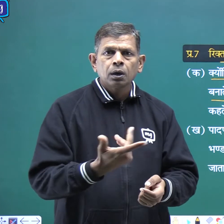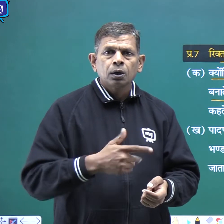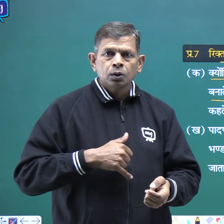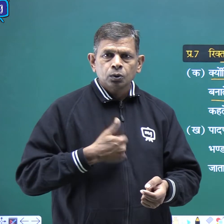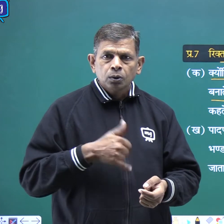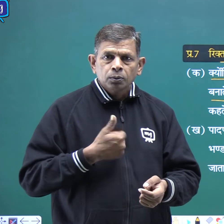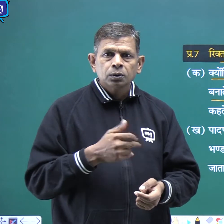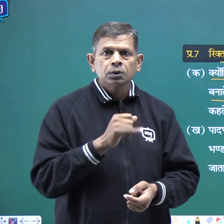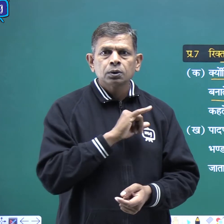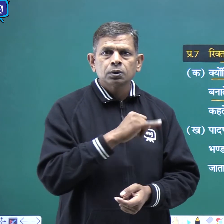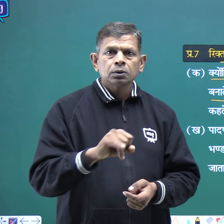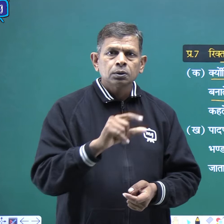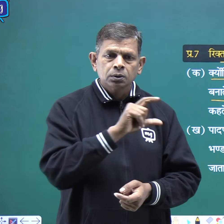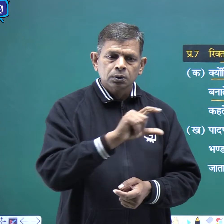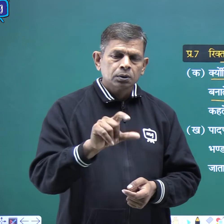स्वपोषी कहते हैं।